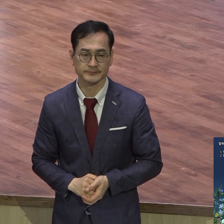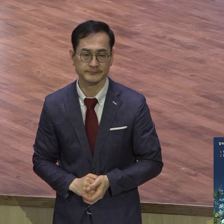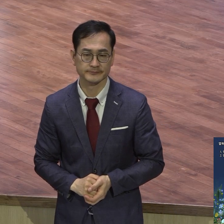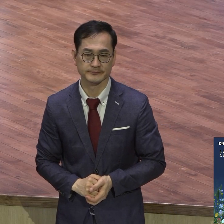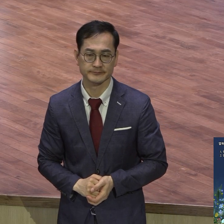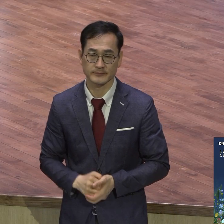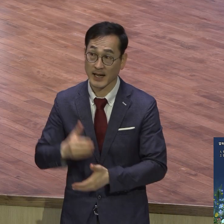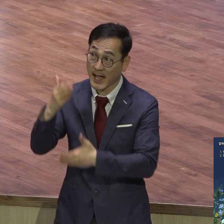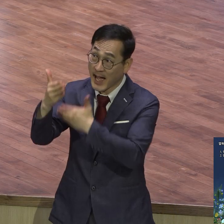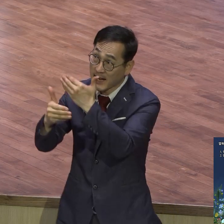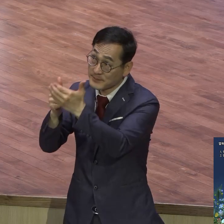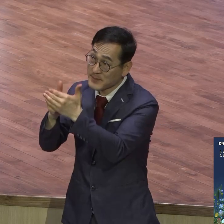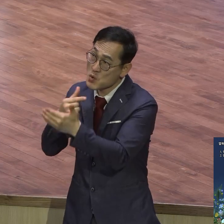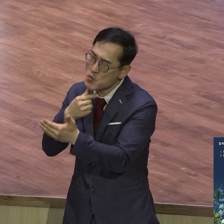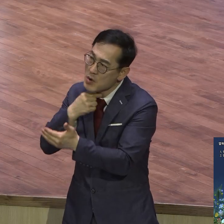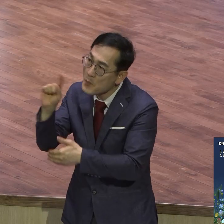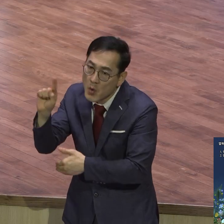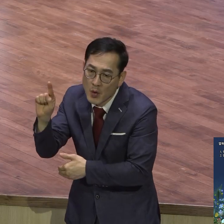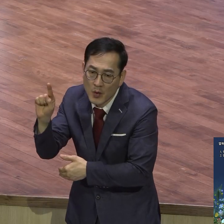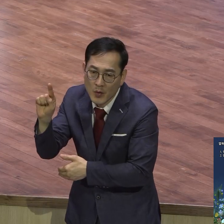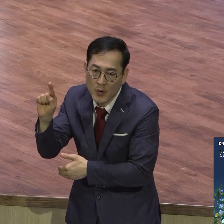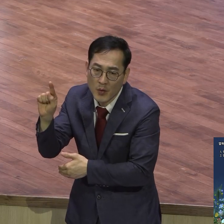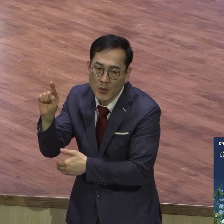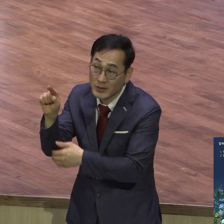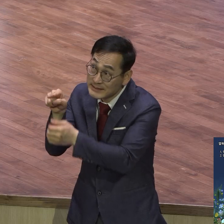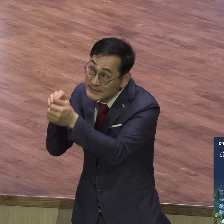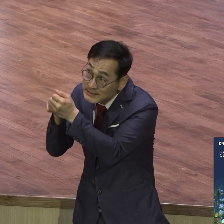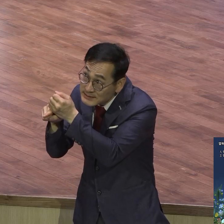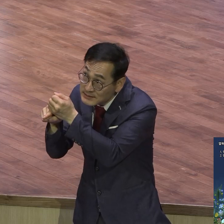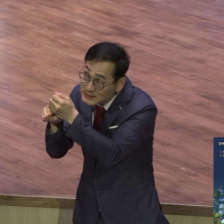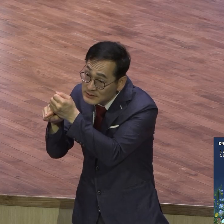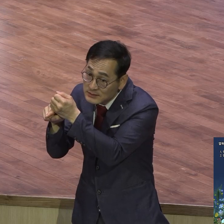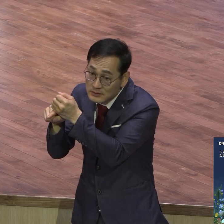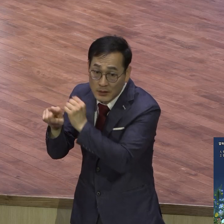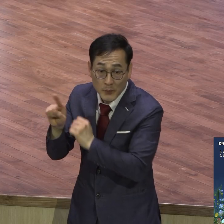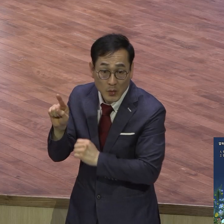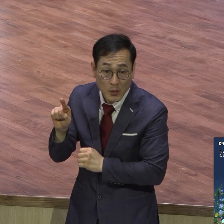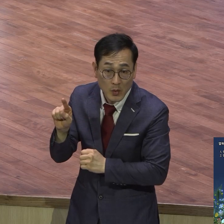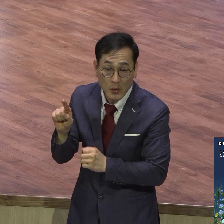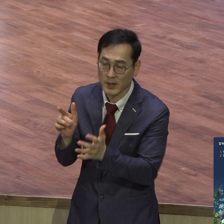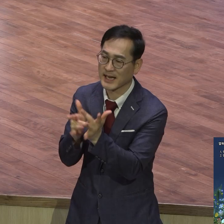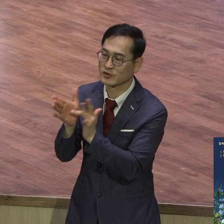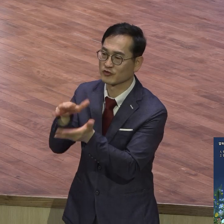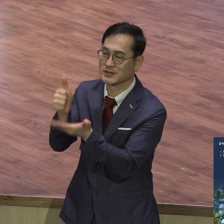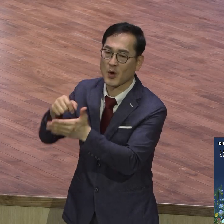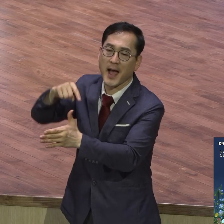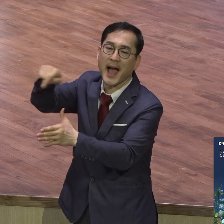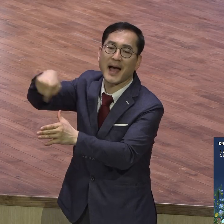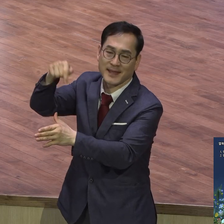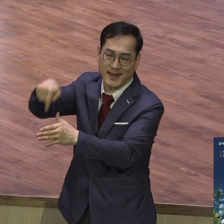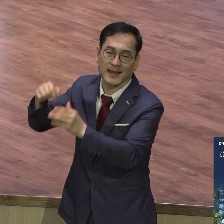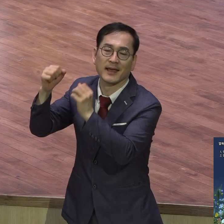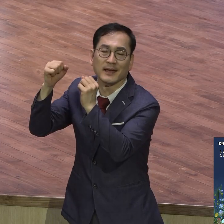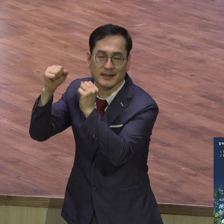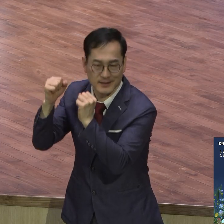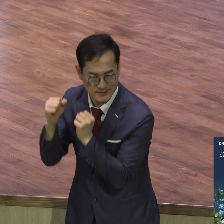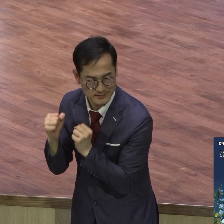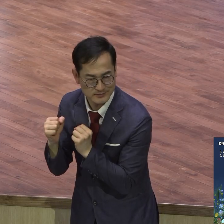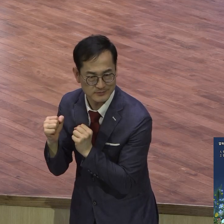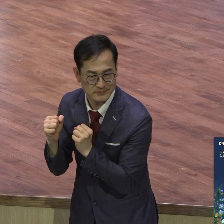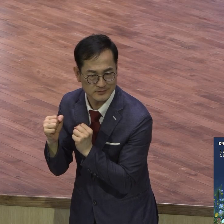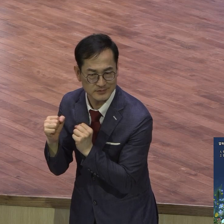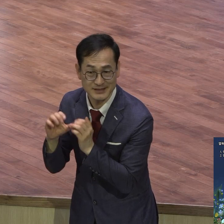하나님의 뜻 다른데 있는 것이 아니에요. 오직 예수의 아내만 있습니다. 예수의 아내만